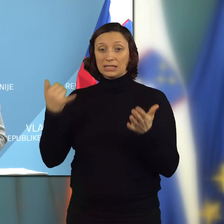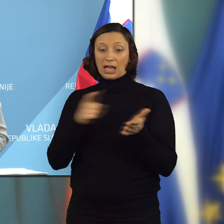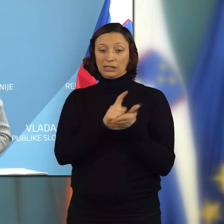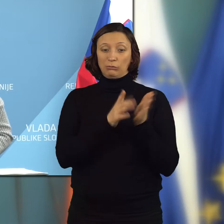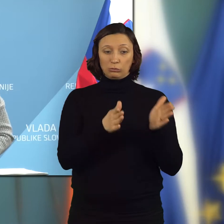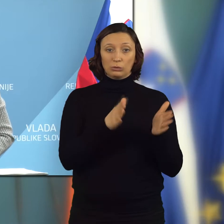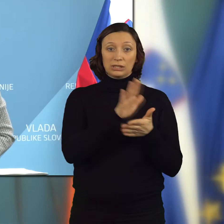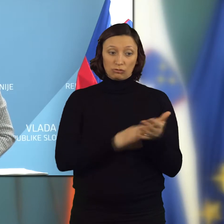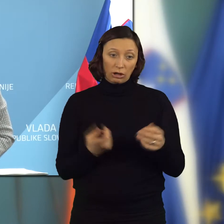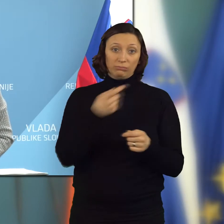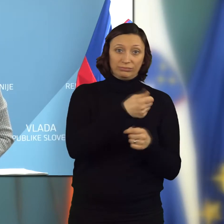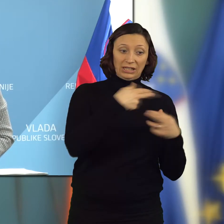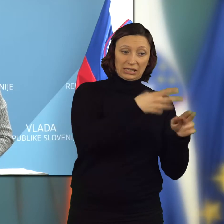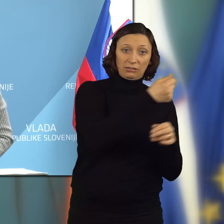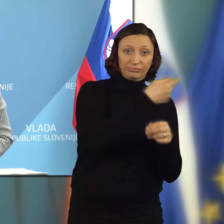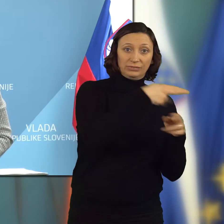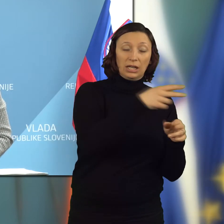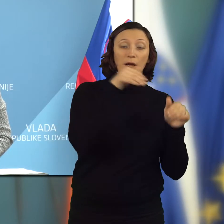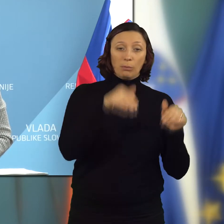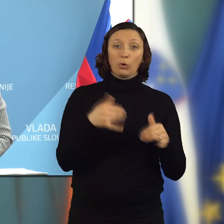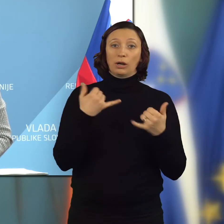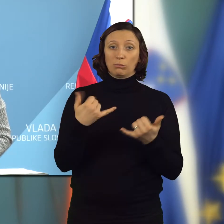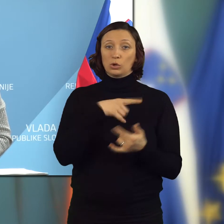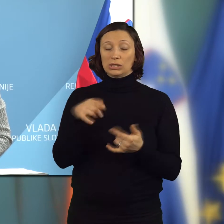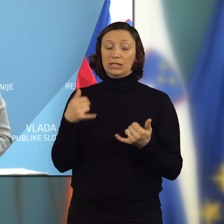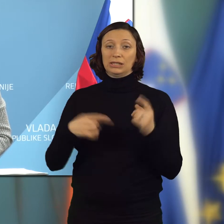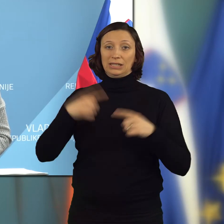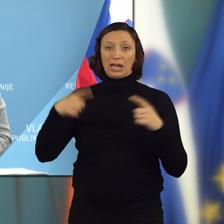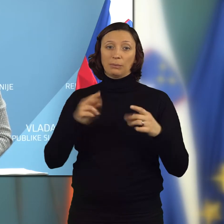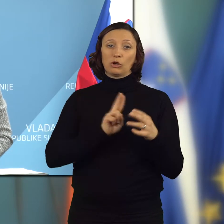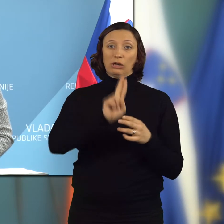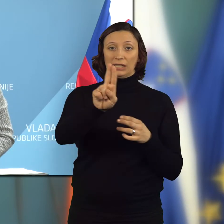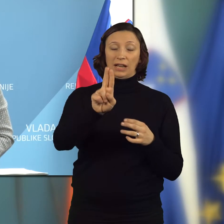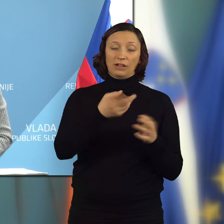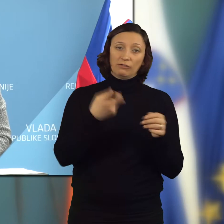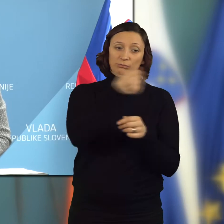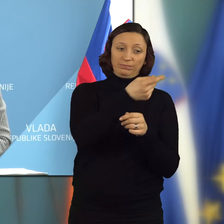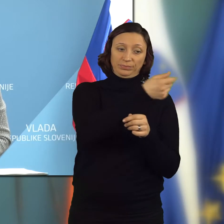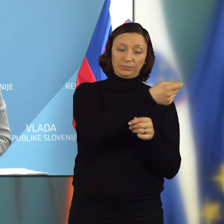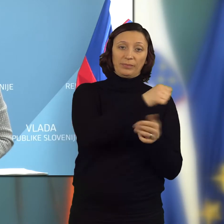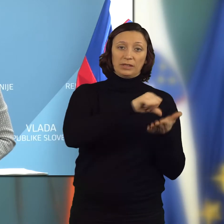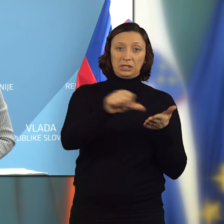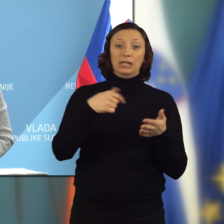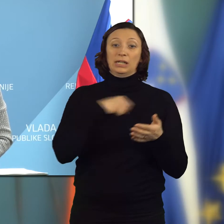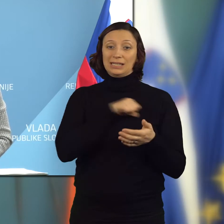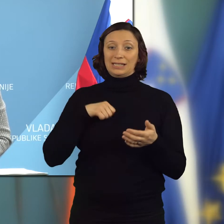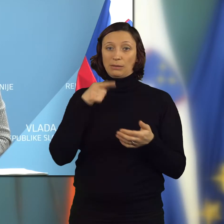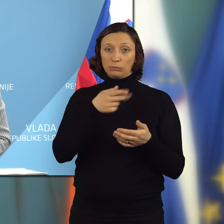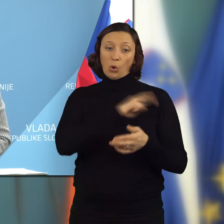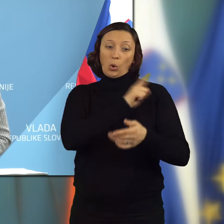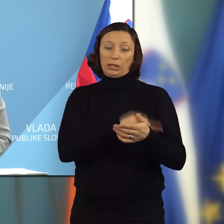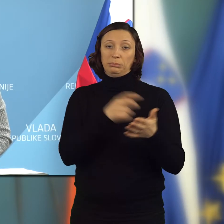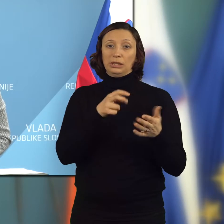se je v zadnjem obdobju začelo vlagati in da moramo z to dinamiko nadaljevati. Sama bom